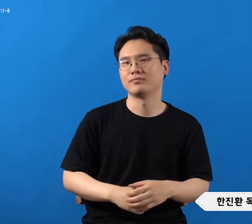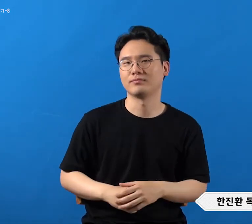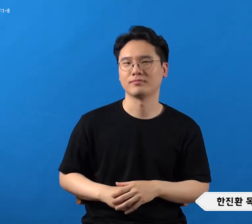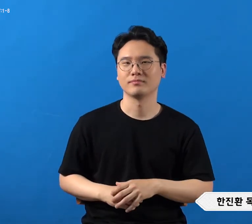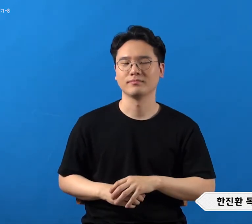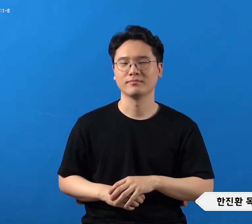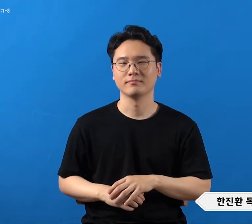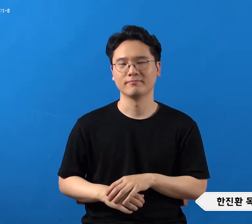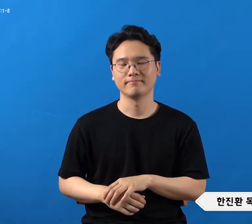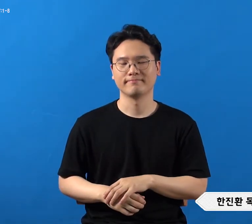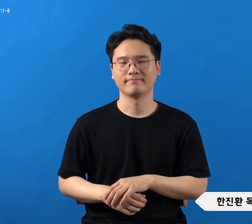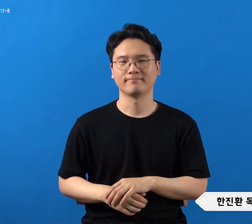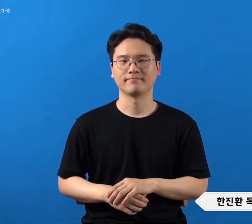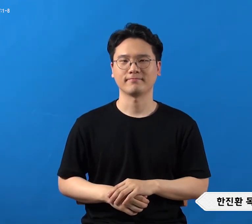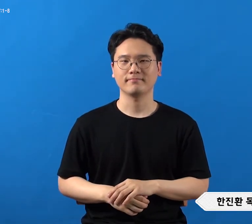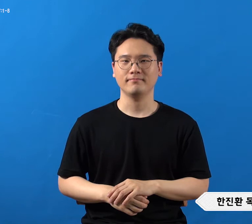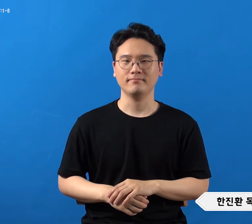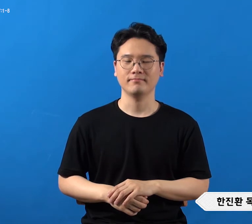않을 수가 없는 것이죠.